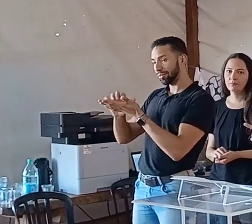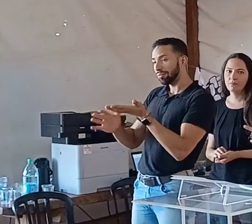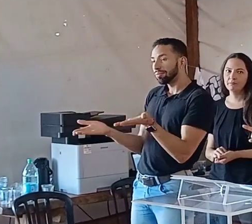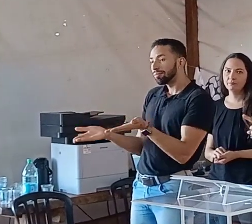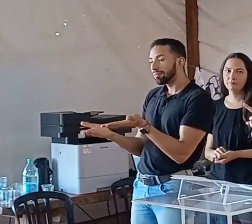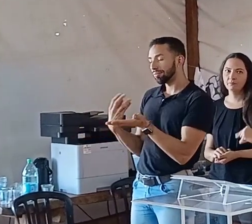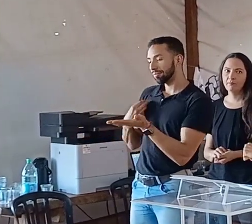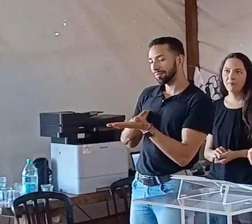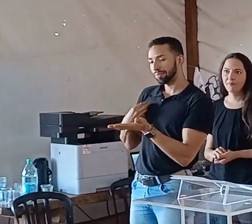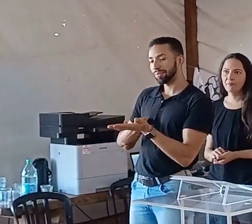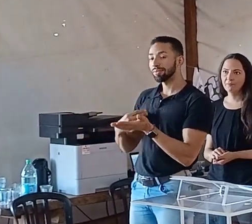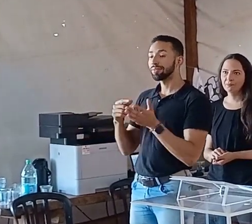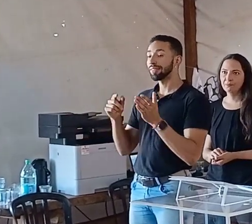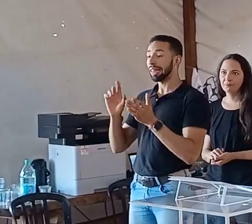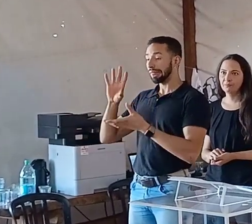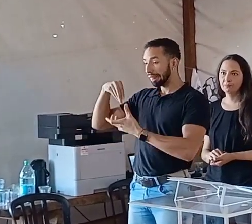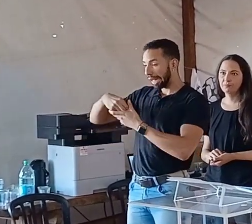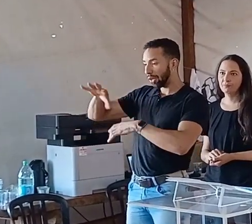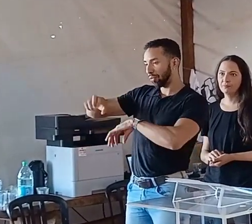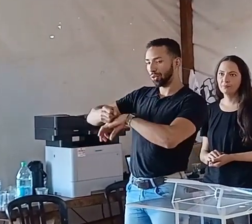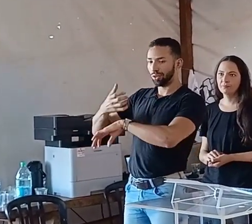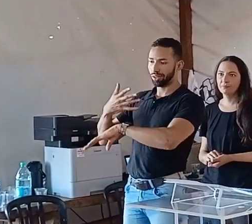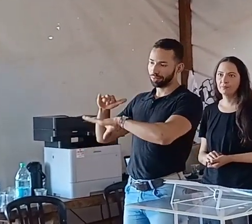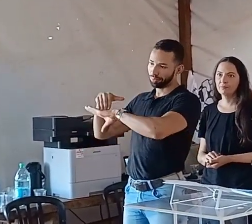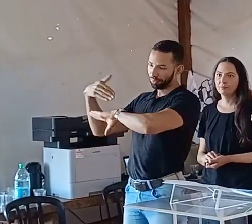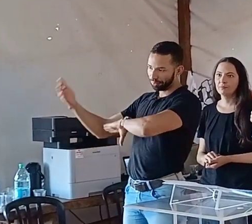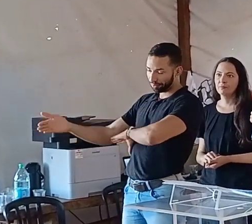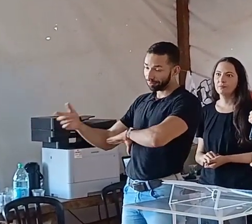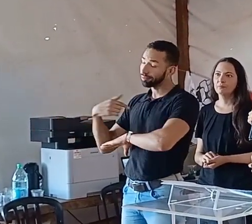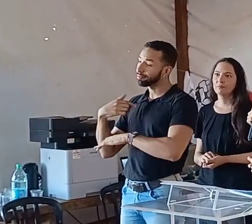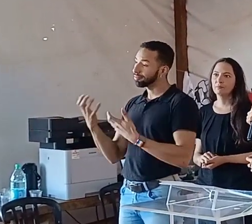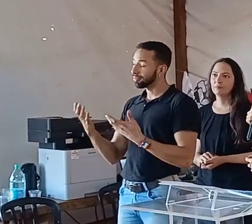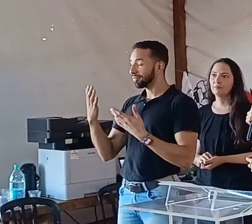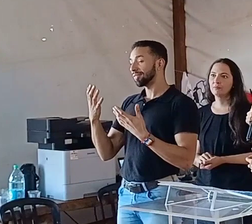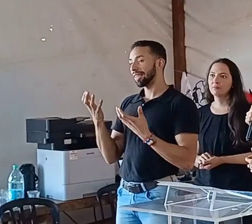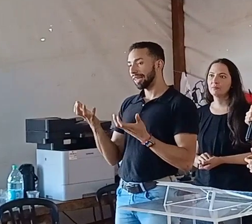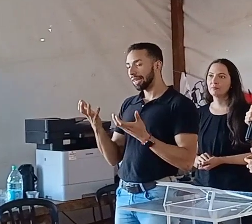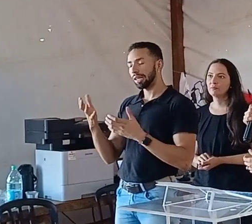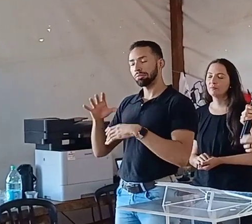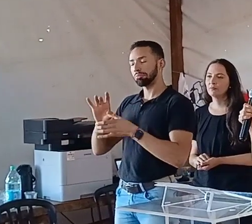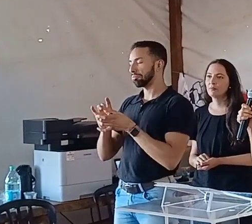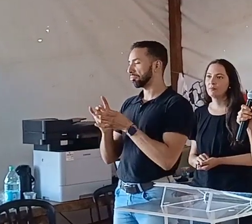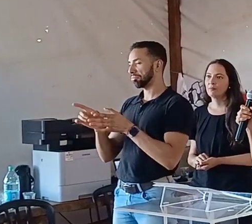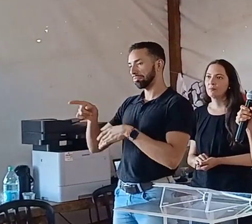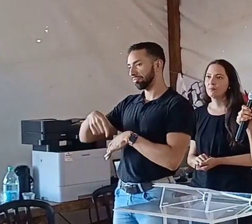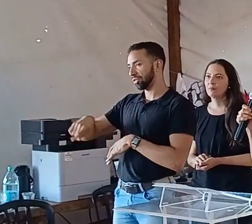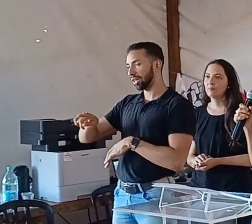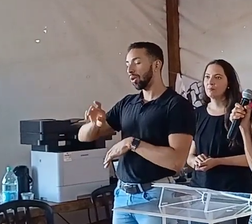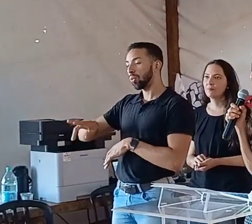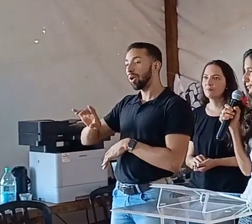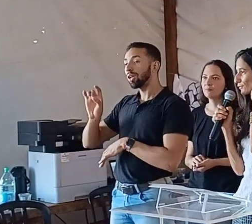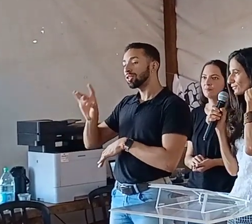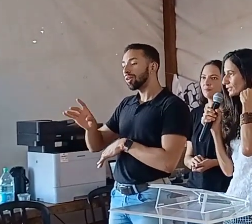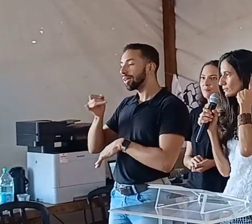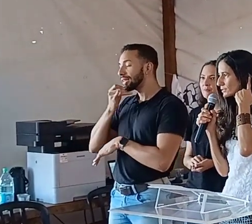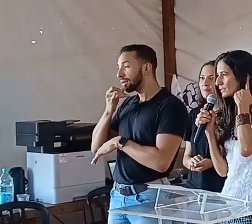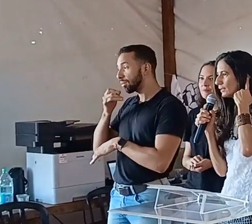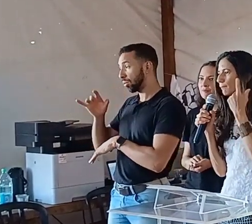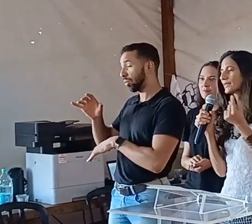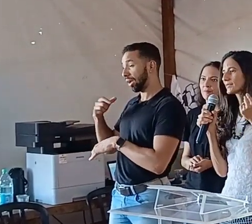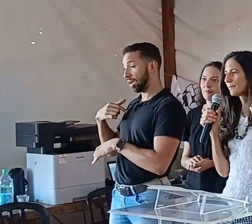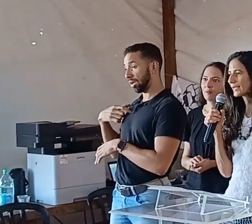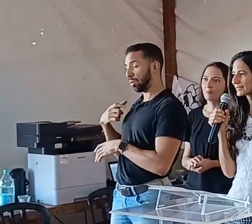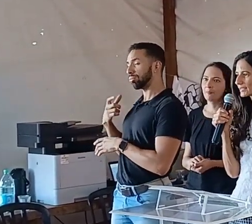de estar na ouvidoria externa. Então, quero muito colocar à disposição não apenas, né, os